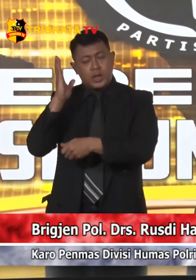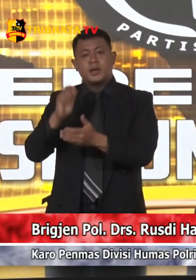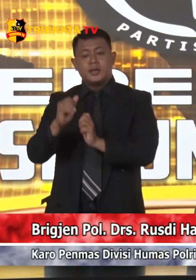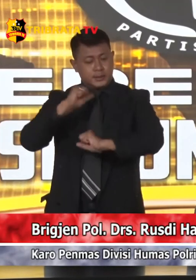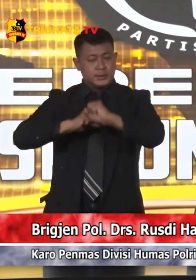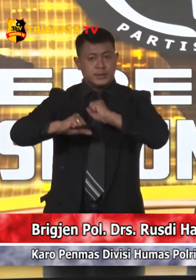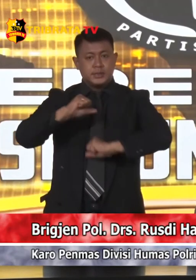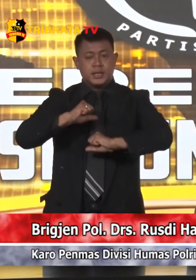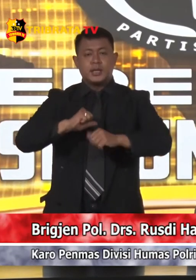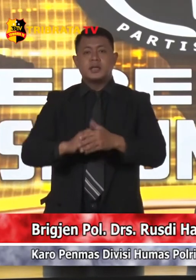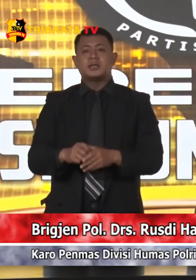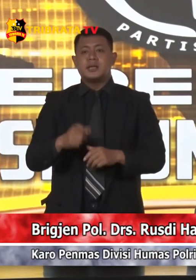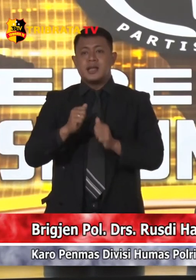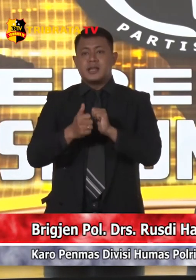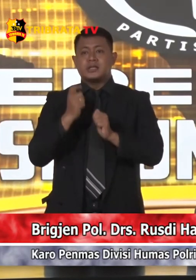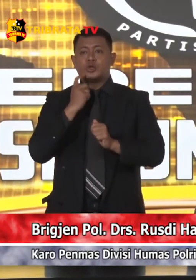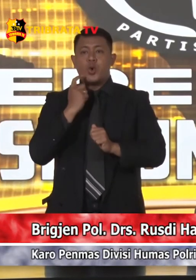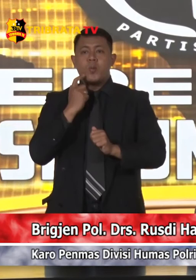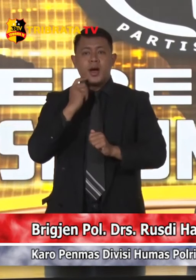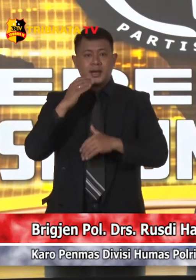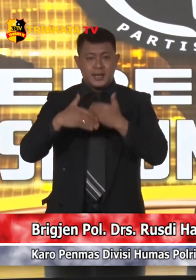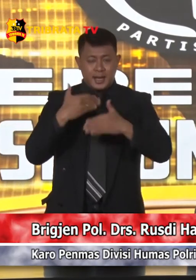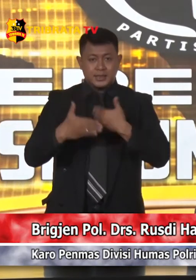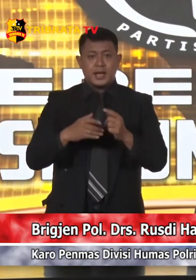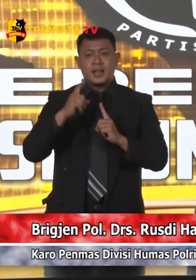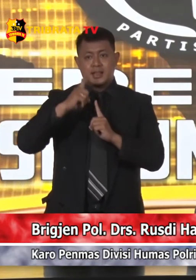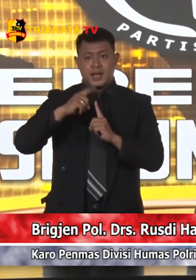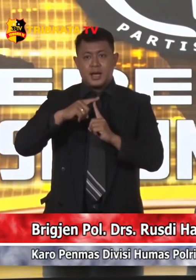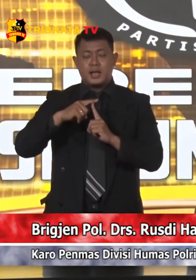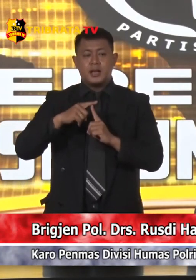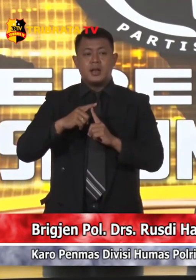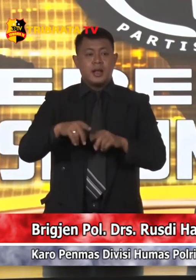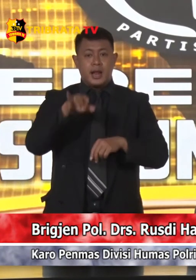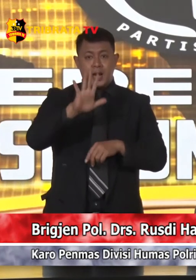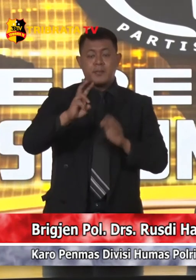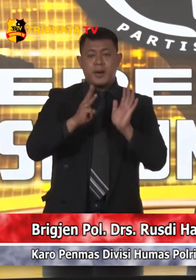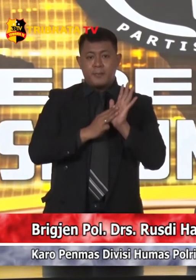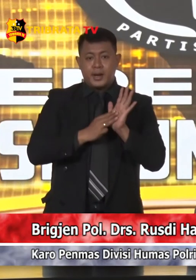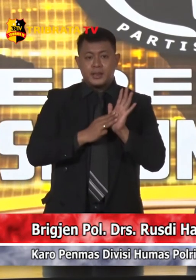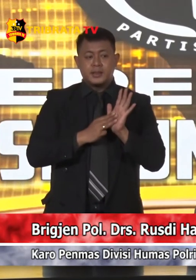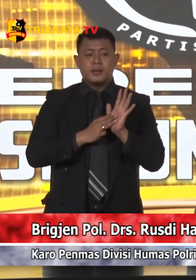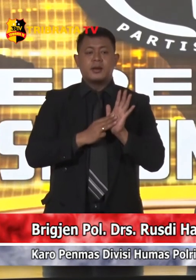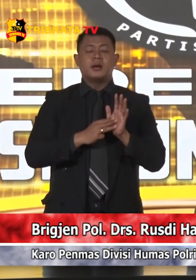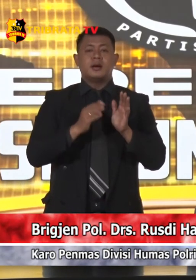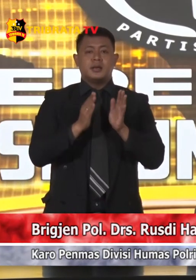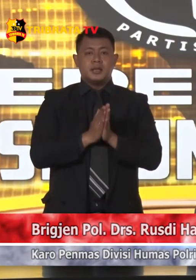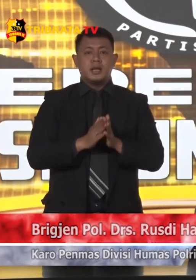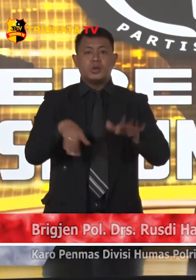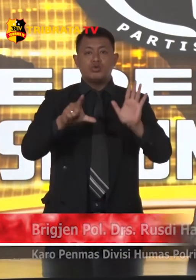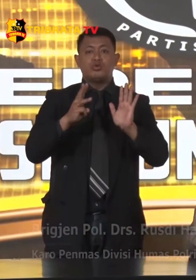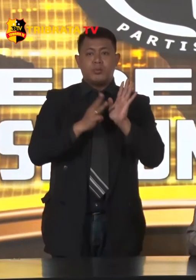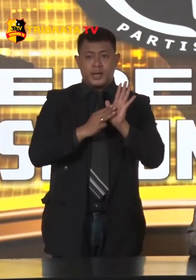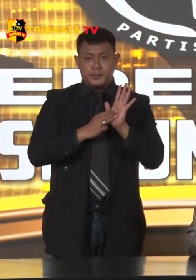Kegiatan uji coba akan dilaksanakan pada tanggal 5 Maret dan 7